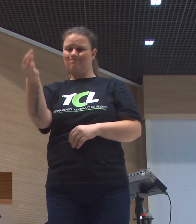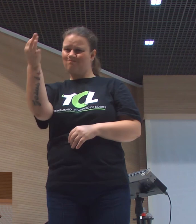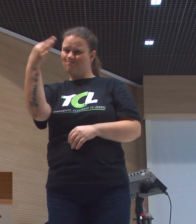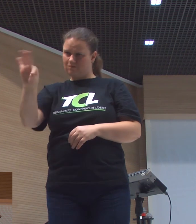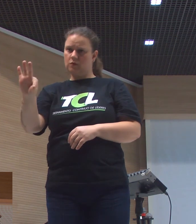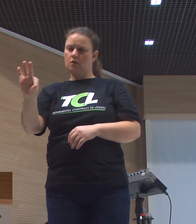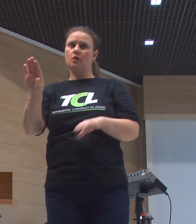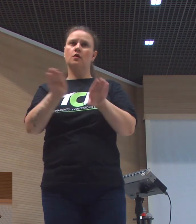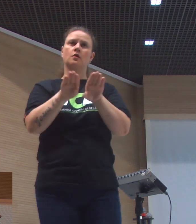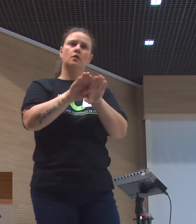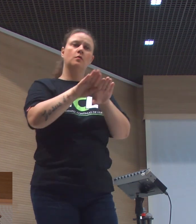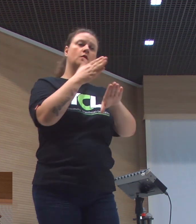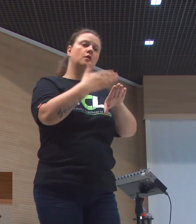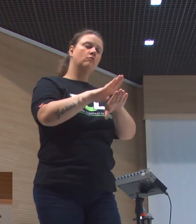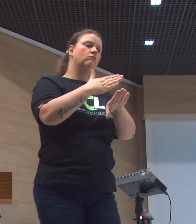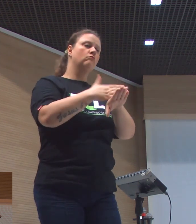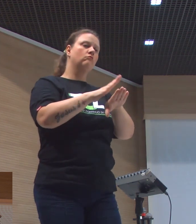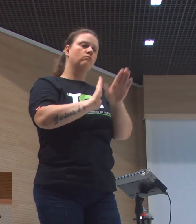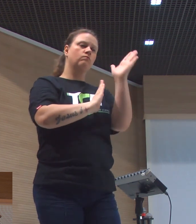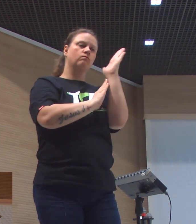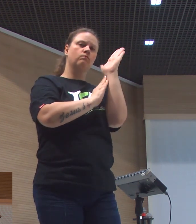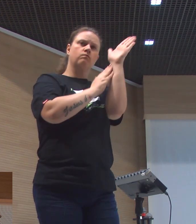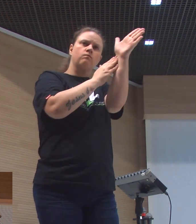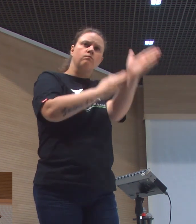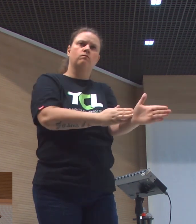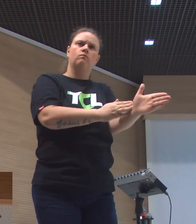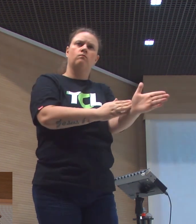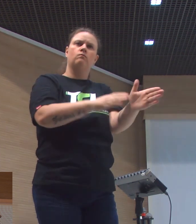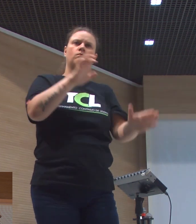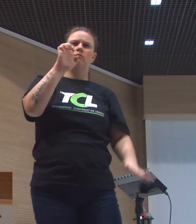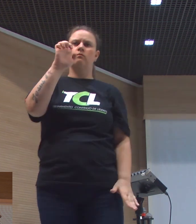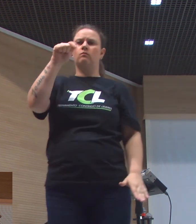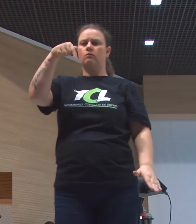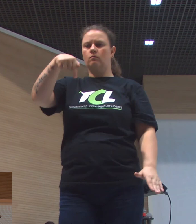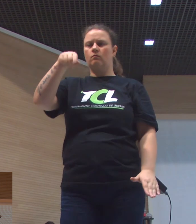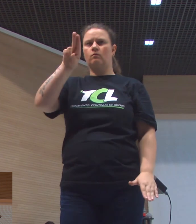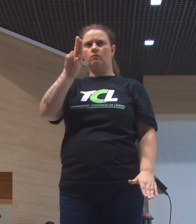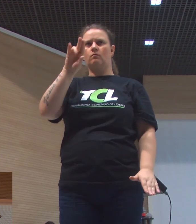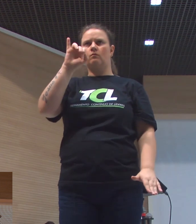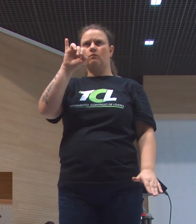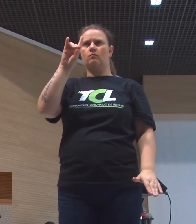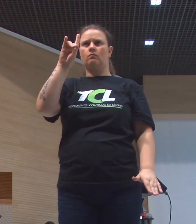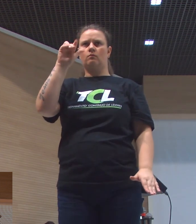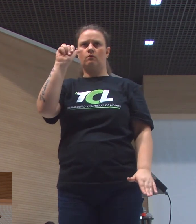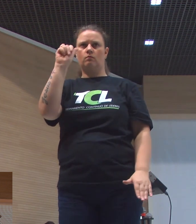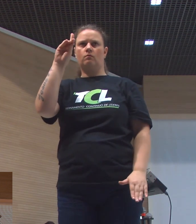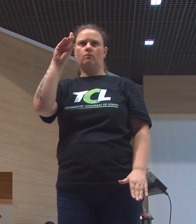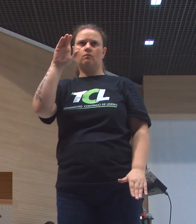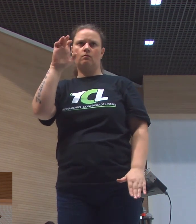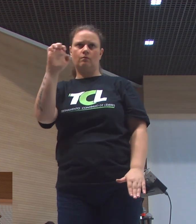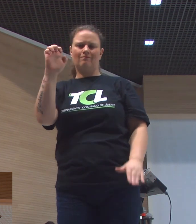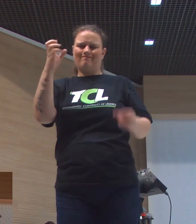fala de exercer equidade. Isso é justiça. Mas isso a gente pode